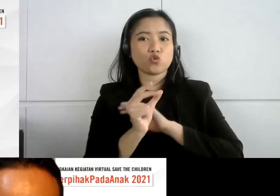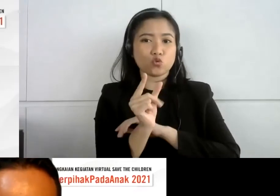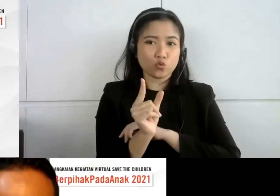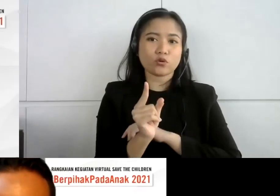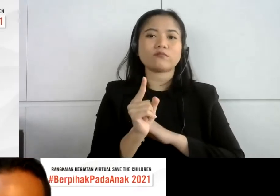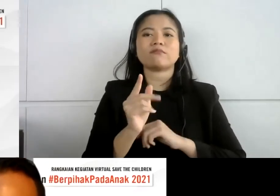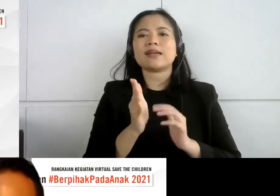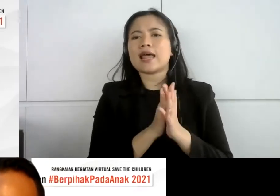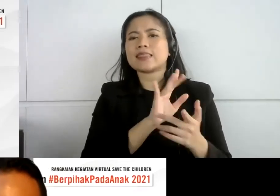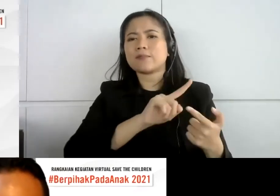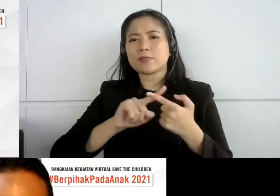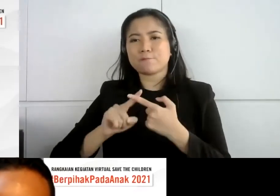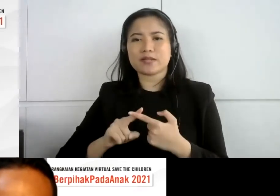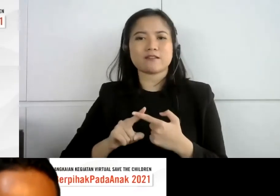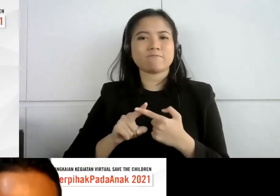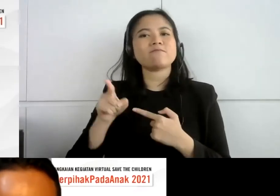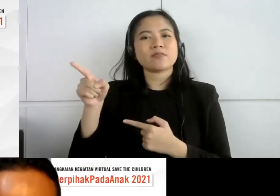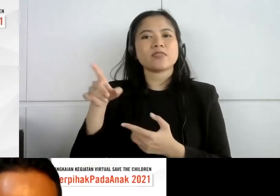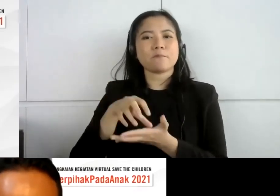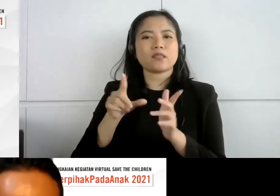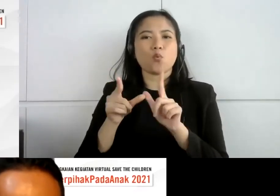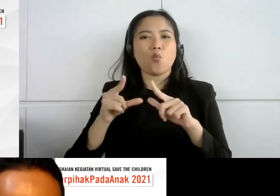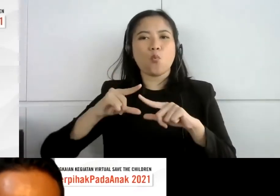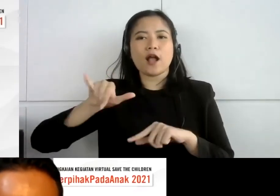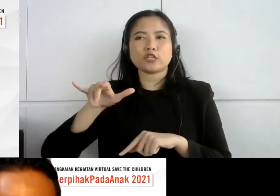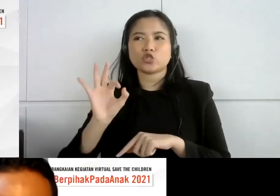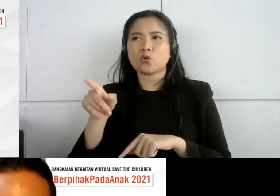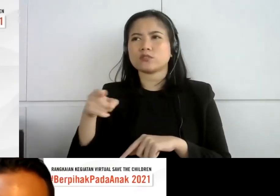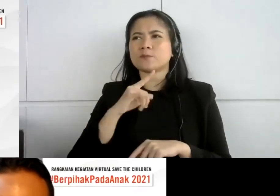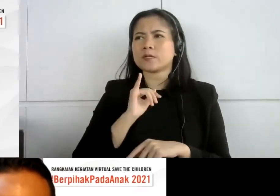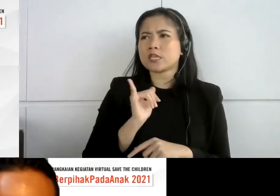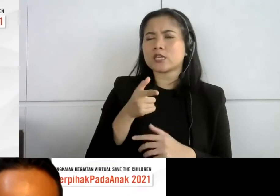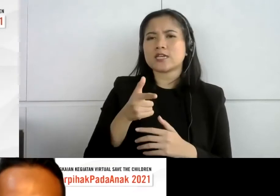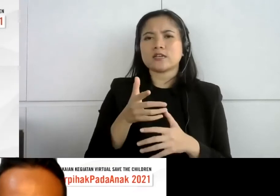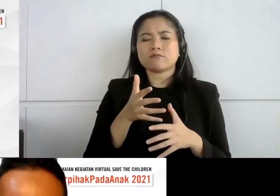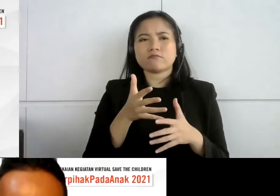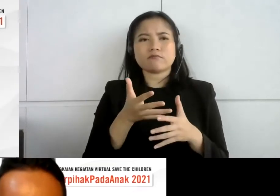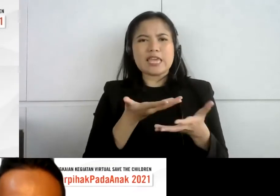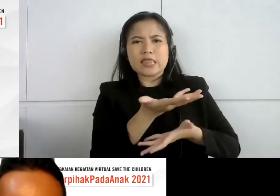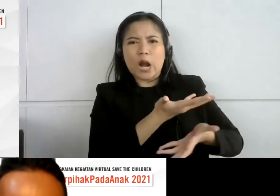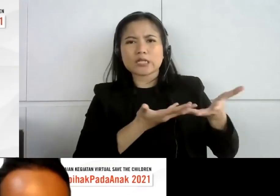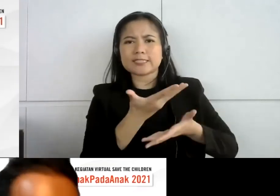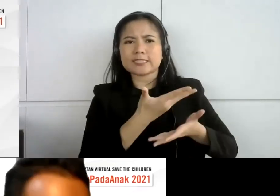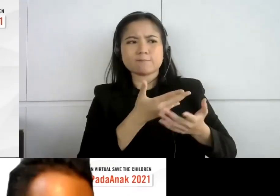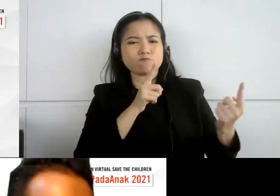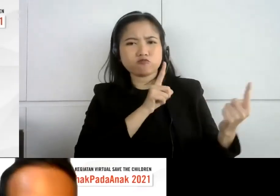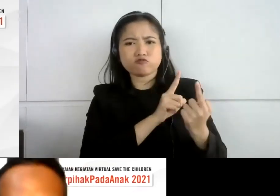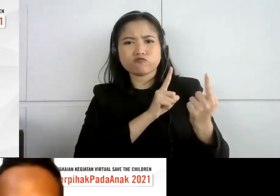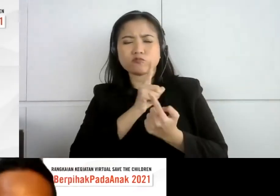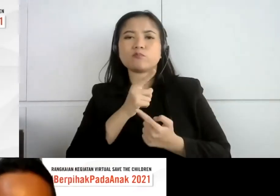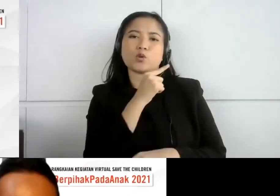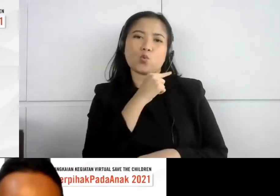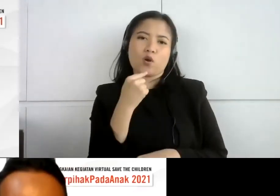sana mengurangi atau justru mengurangi dampak dari interaksi sosial yang terpaksa harus